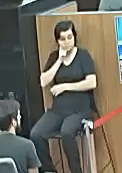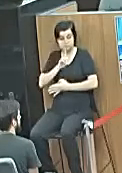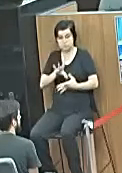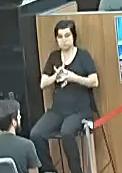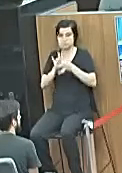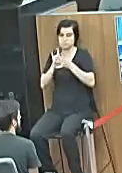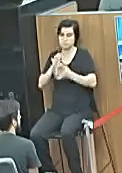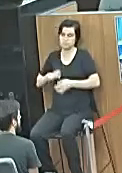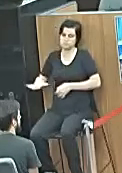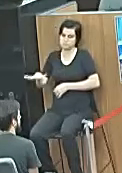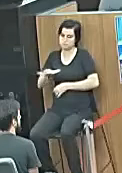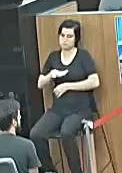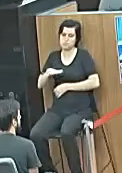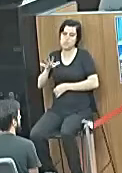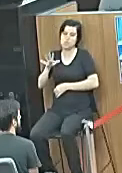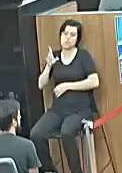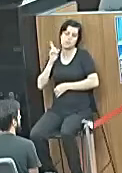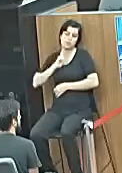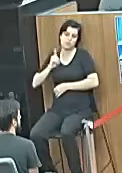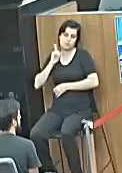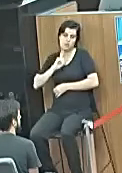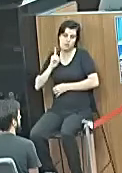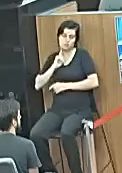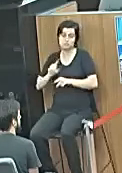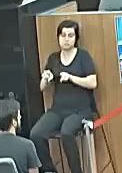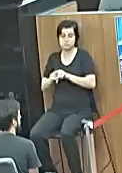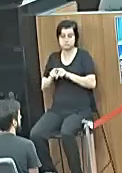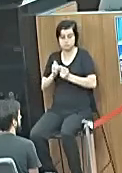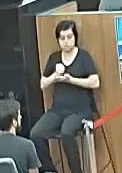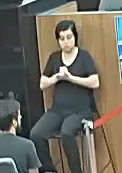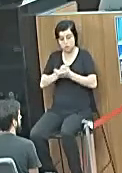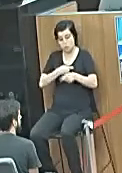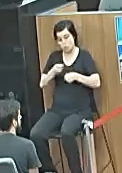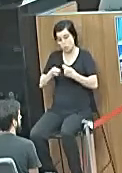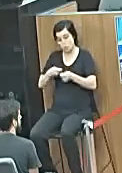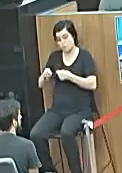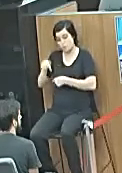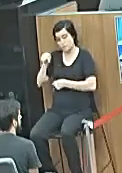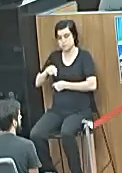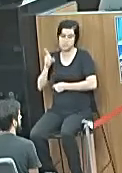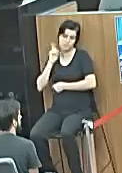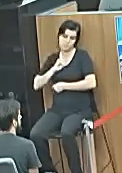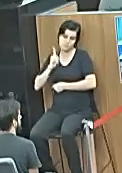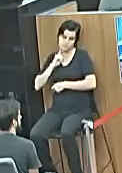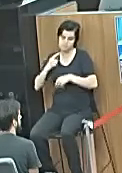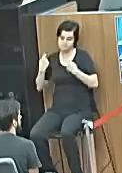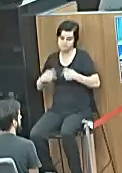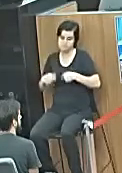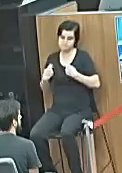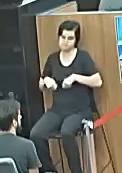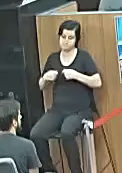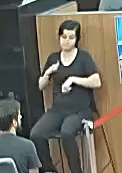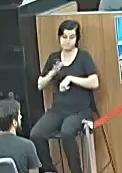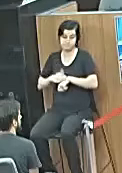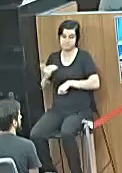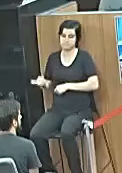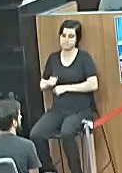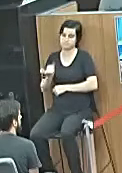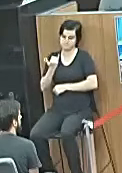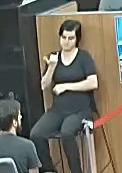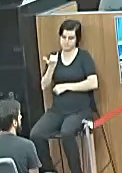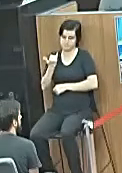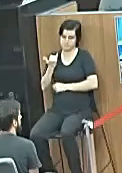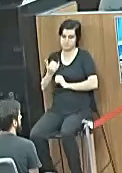ao estado de minas gerais e também contribuir para o nosso estado naquilo que marca o nosso estado mais necessita naquilo que eles podem oferecer o nosso